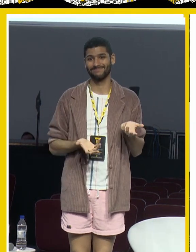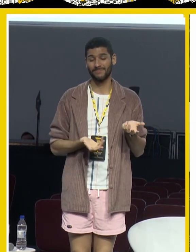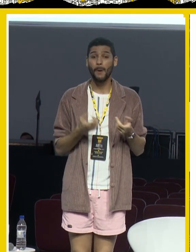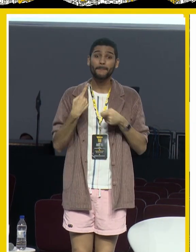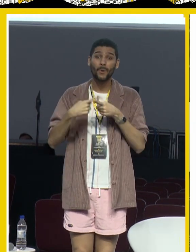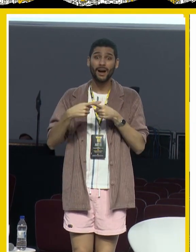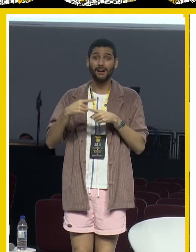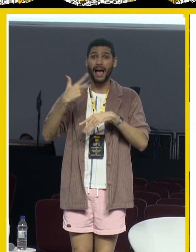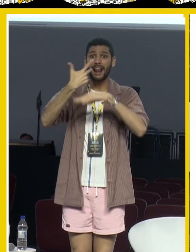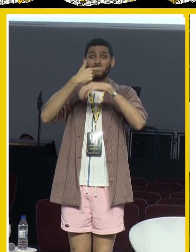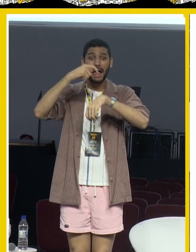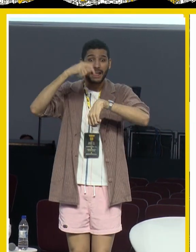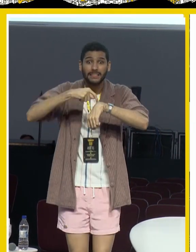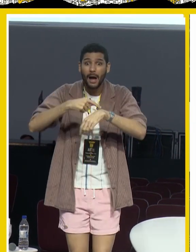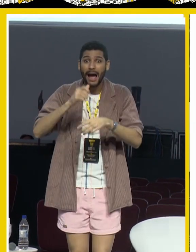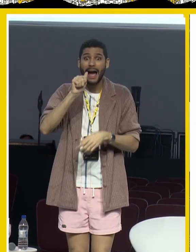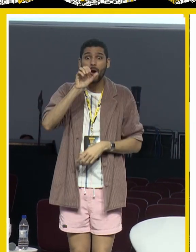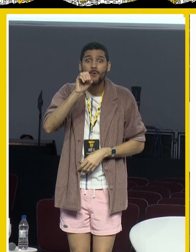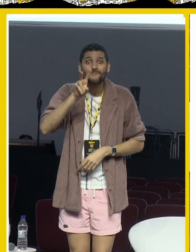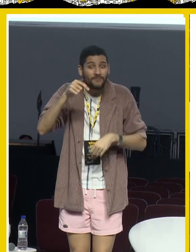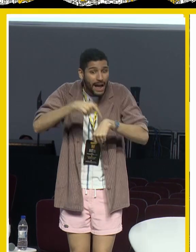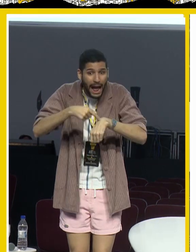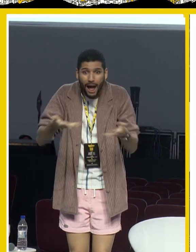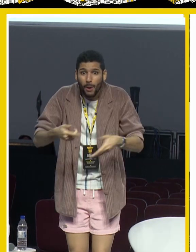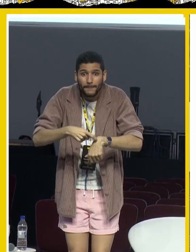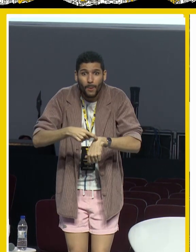dublagem dos meus vídeos no instagram